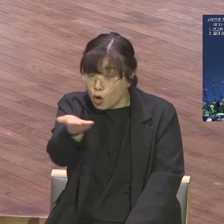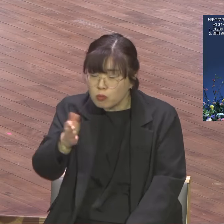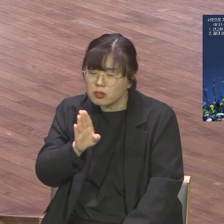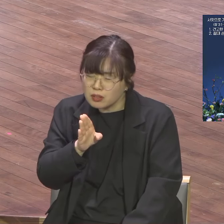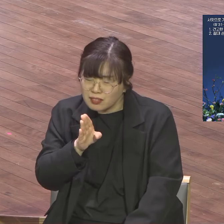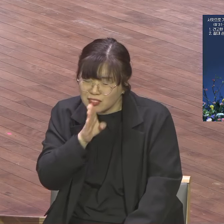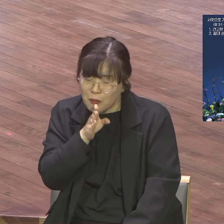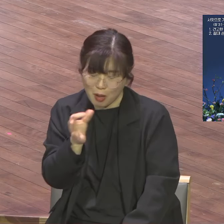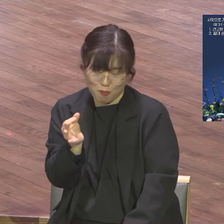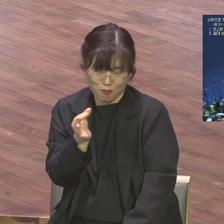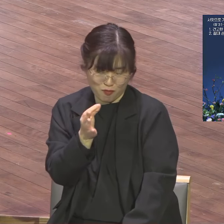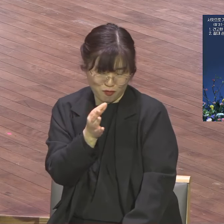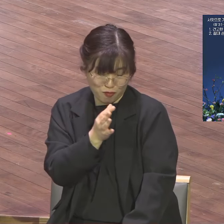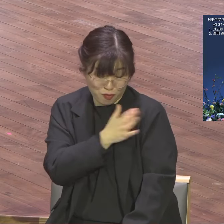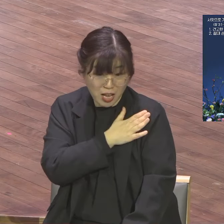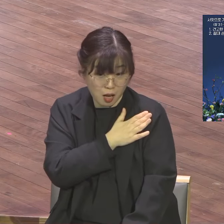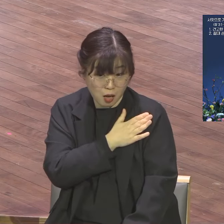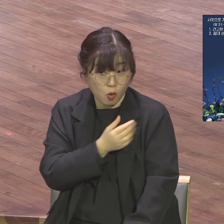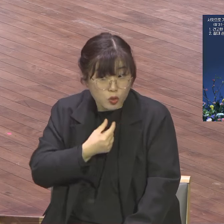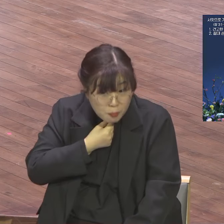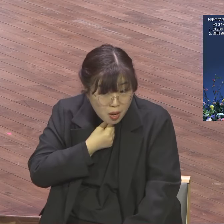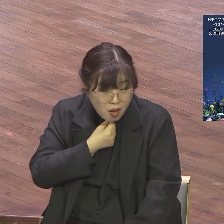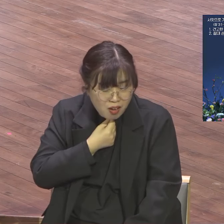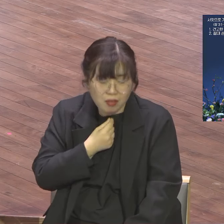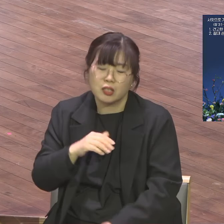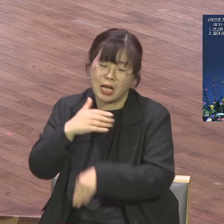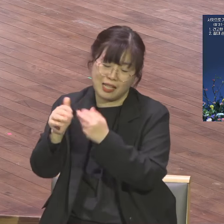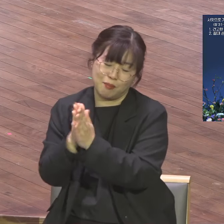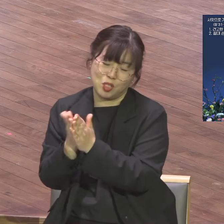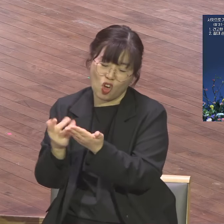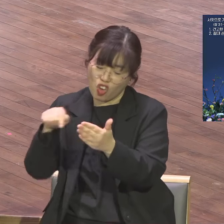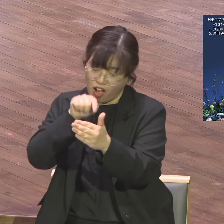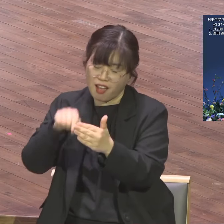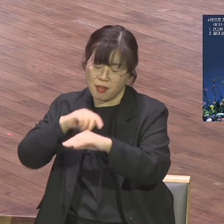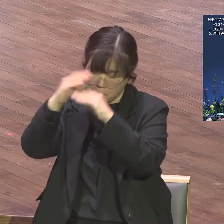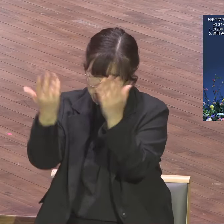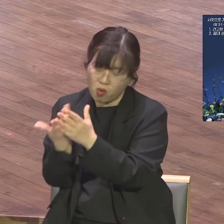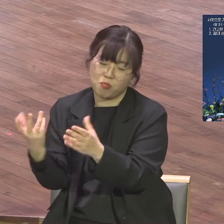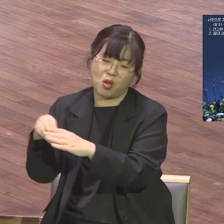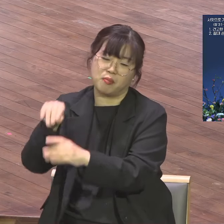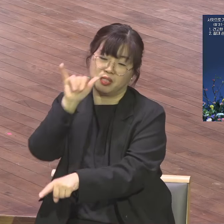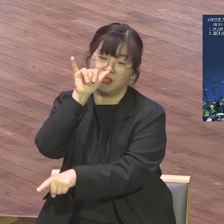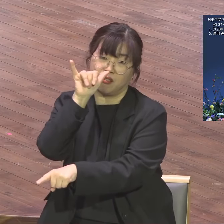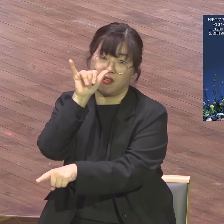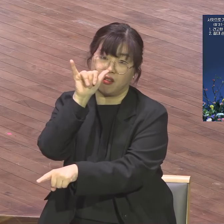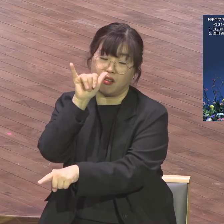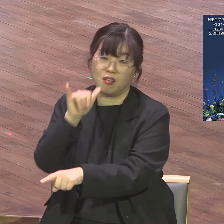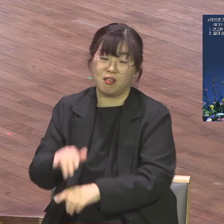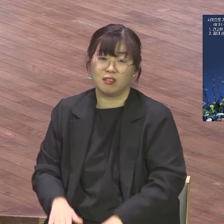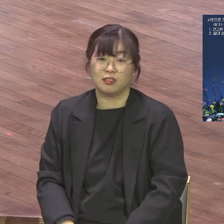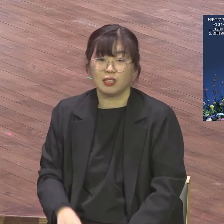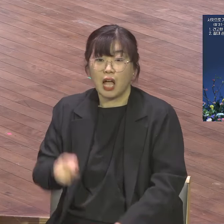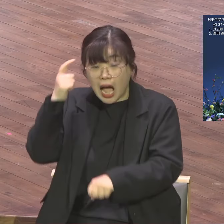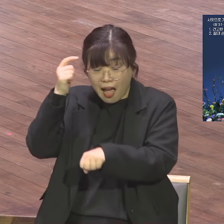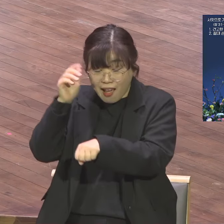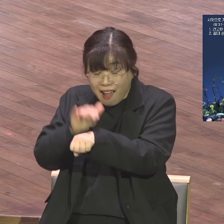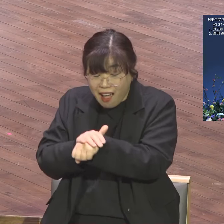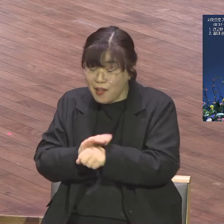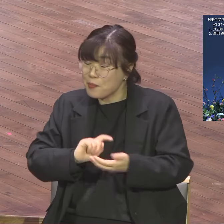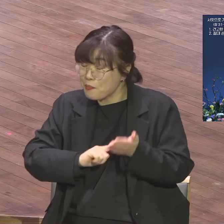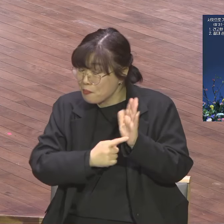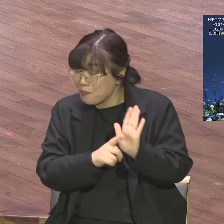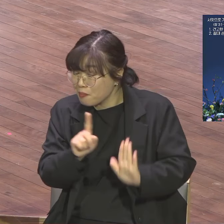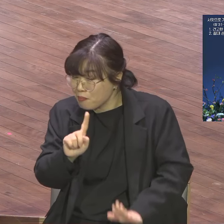아시겠어요? 이 서점 저 서점 돌아다닐 게 없어요. 성경 속에 다 있어요. 솔로몬은 내 재물과 내